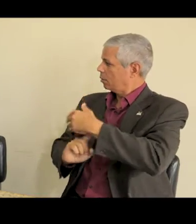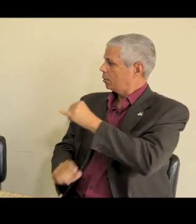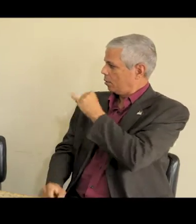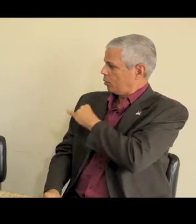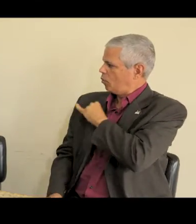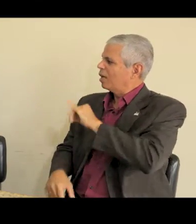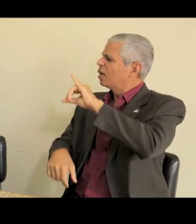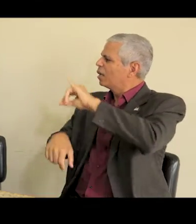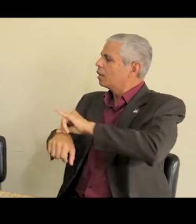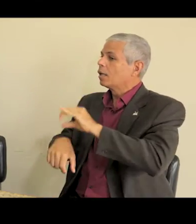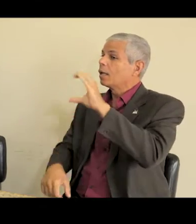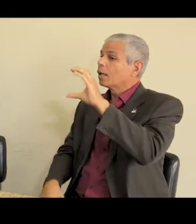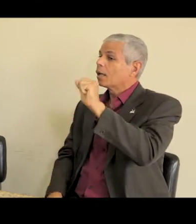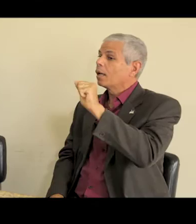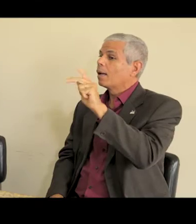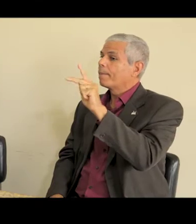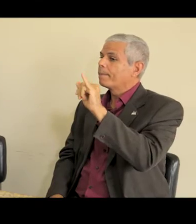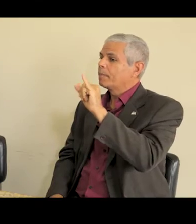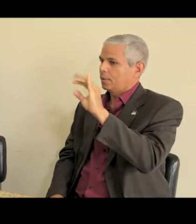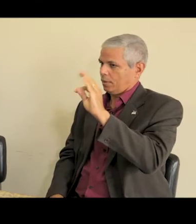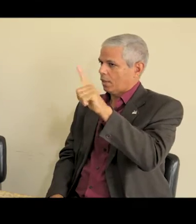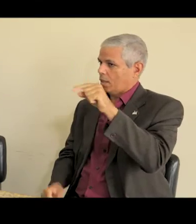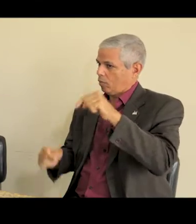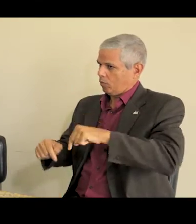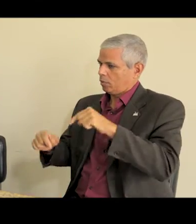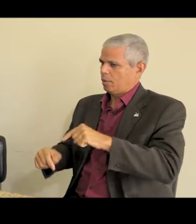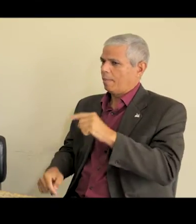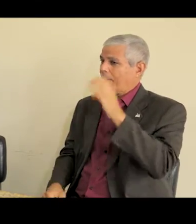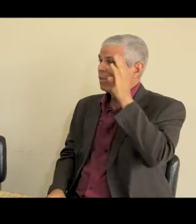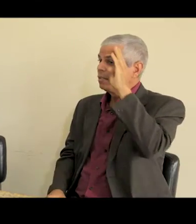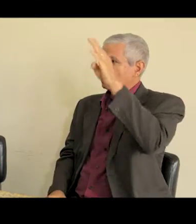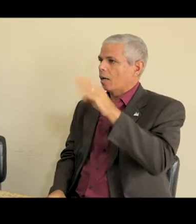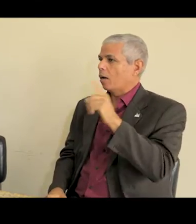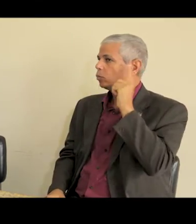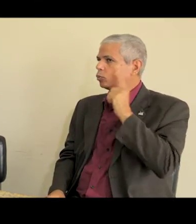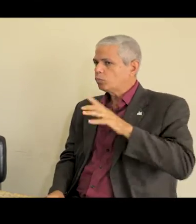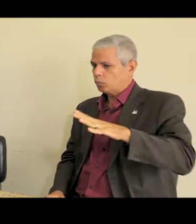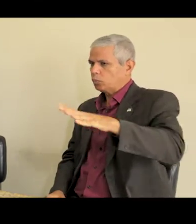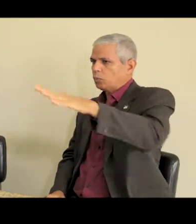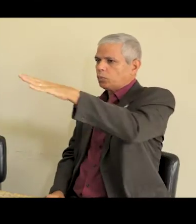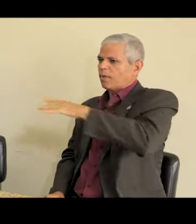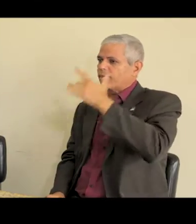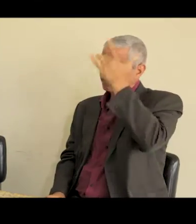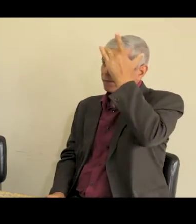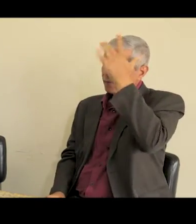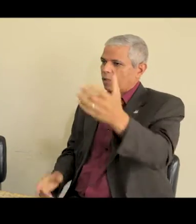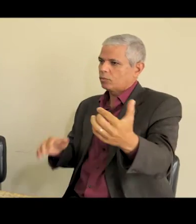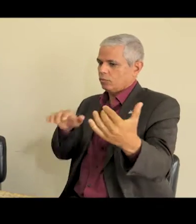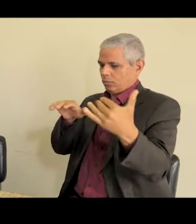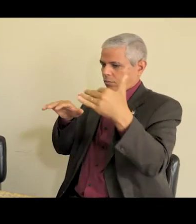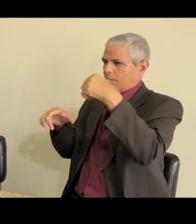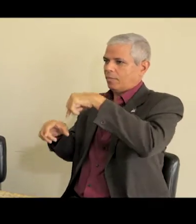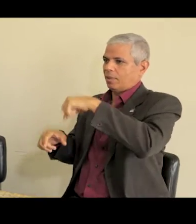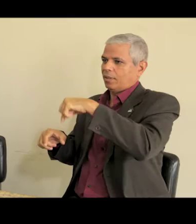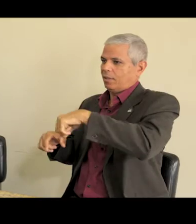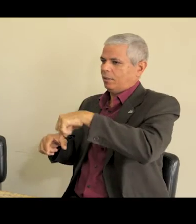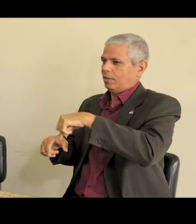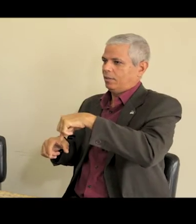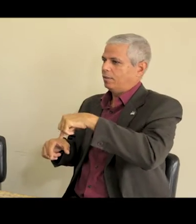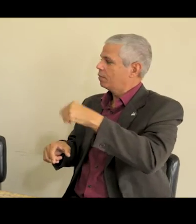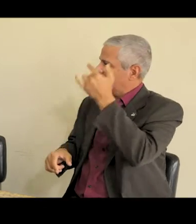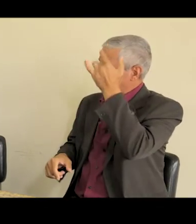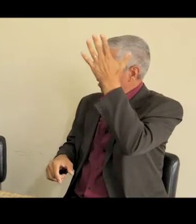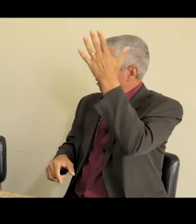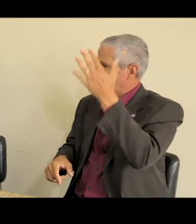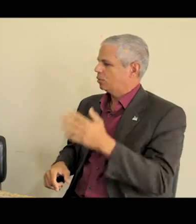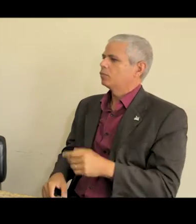surdos, iniciamos lá, mas tivemos que nos mudar para a Praça da Bandeira, né? Pelo principal objetivo de trazer surdos